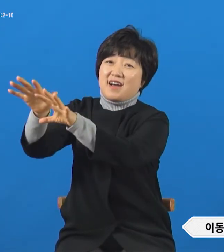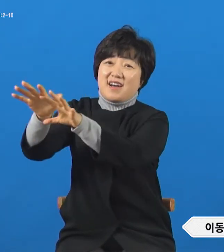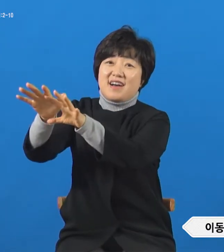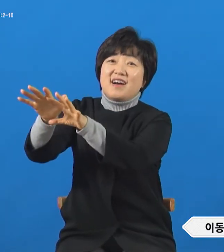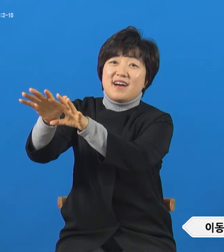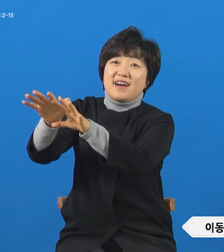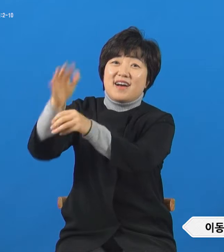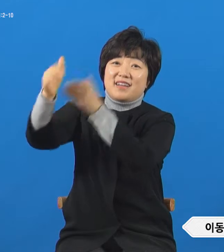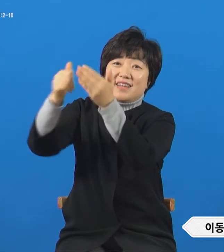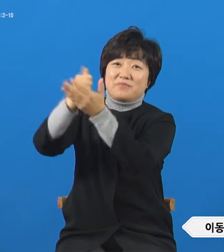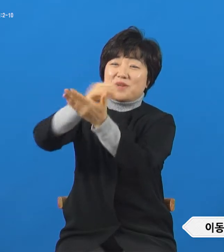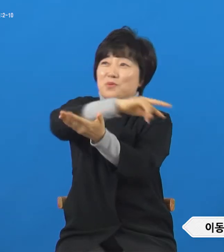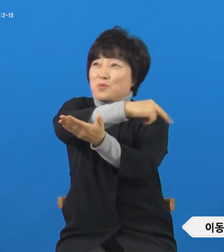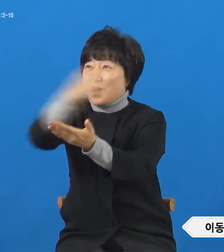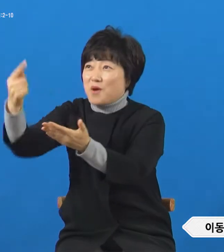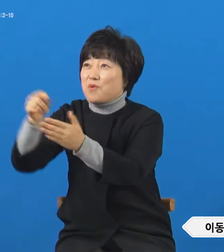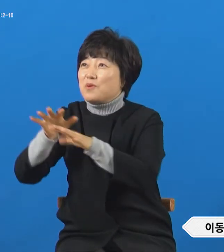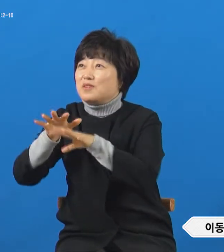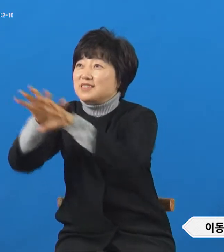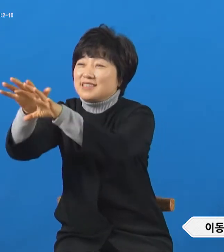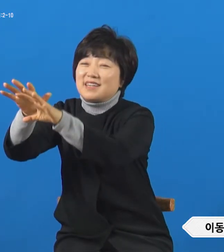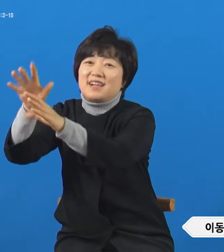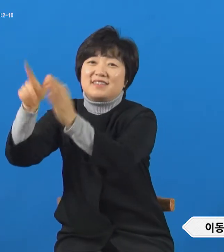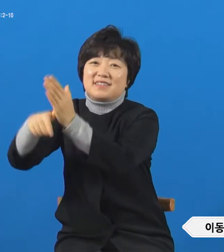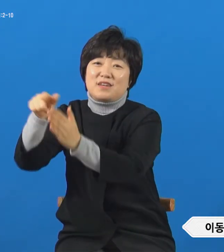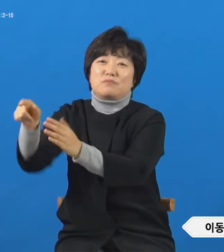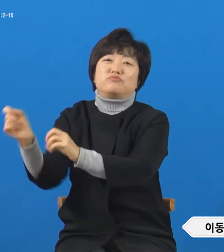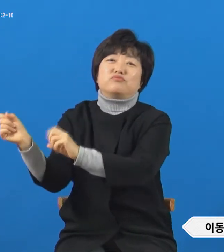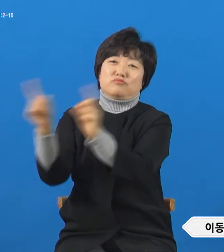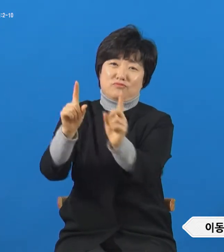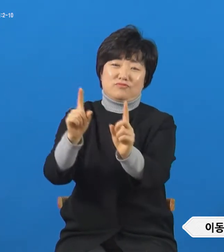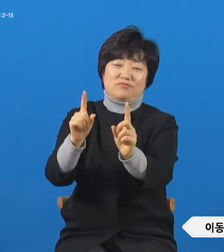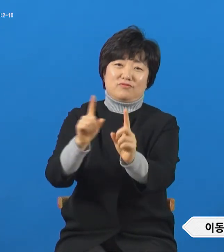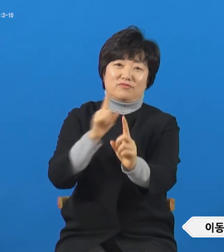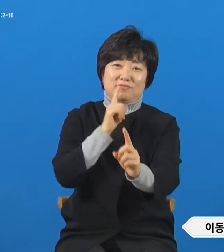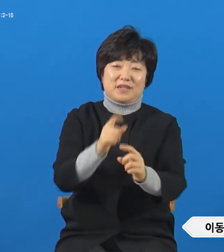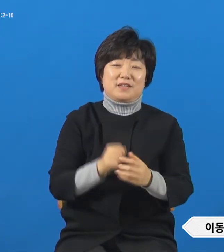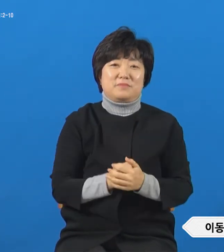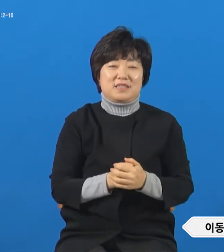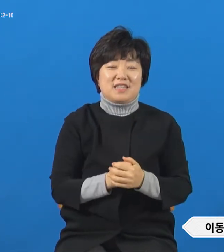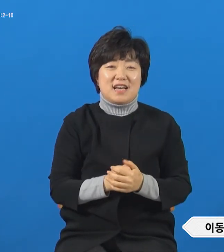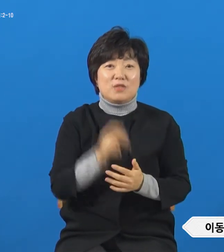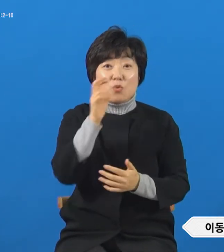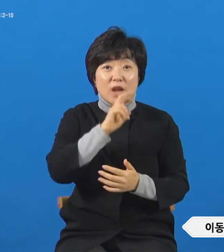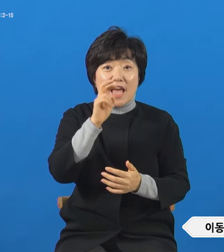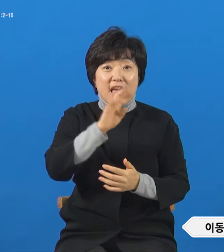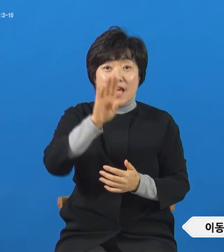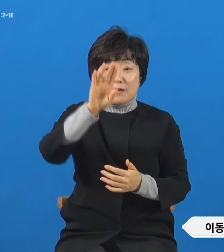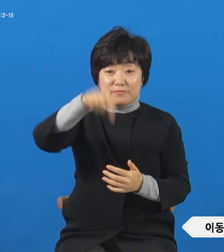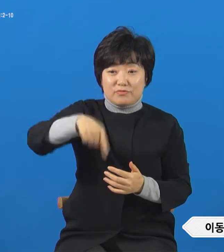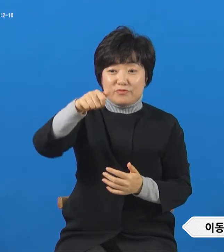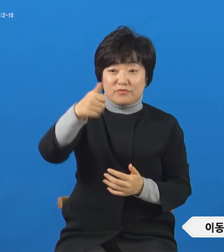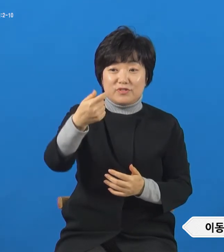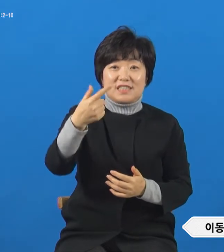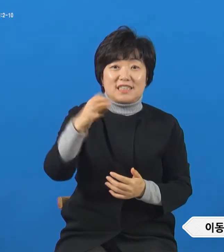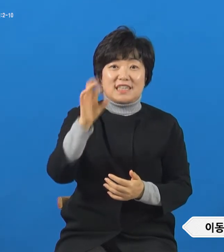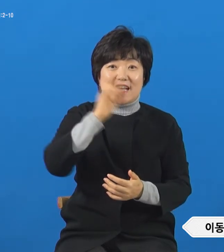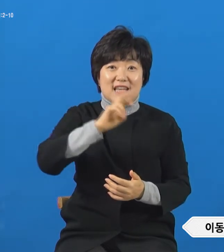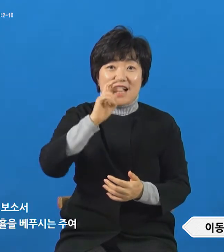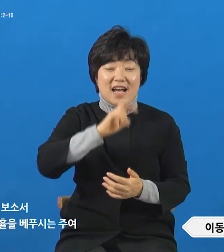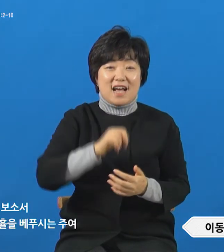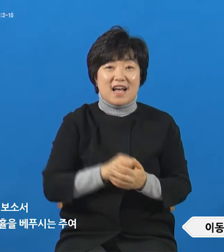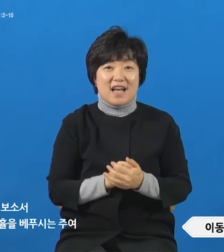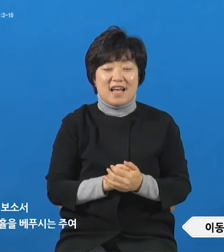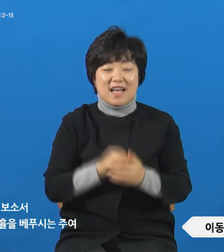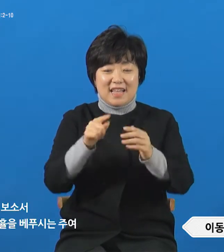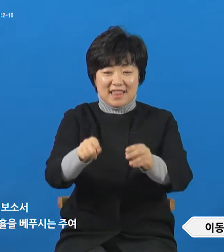우리는 부흥이다, 리바이벌이다 부르는 것입니다. 우리가 부르는 가스펠송 부흥 찬양이 있잖아요.